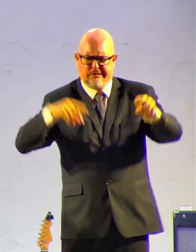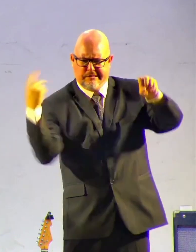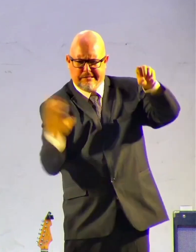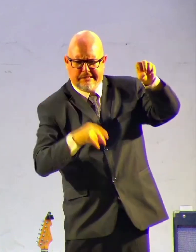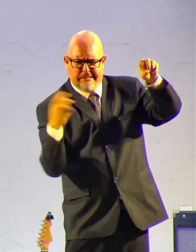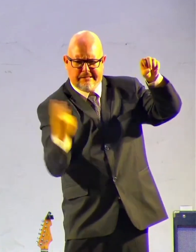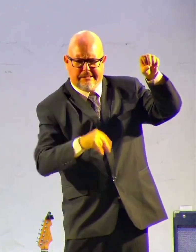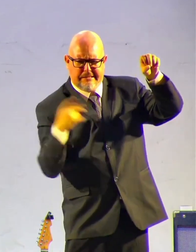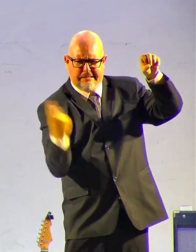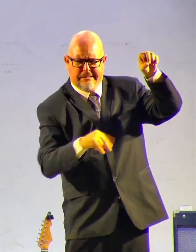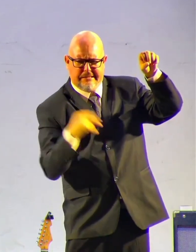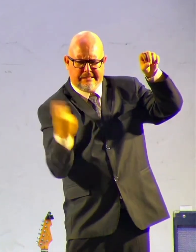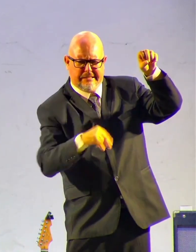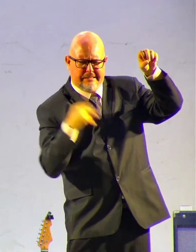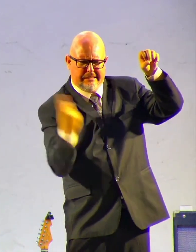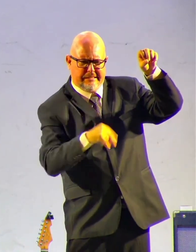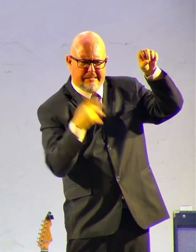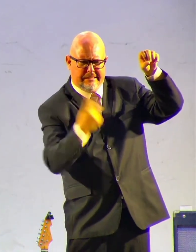açoitando-os,